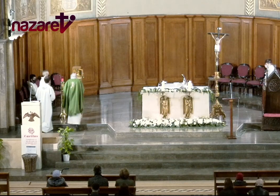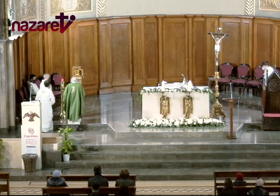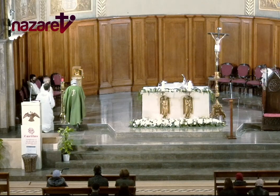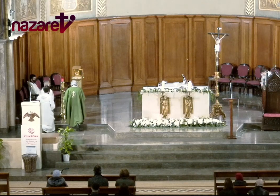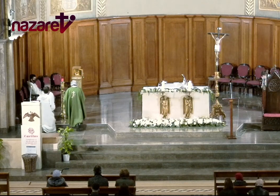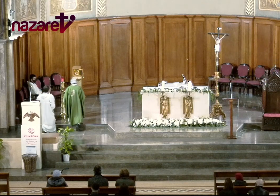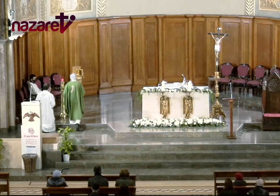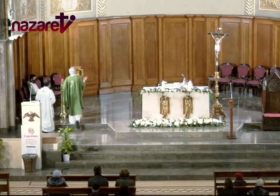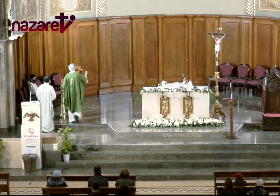y sus nidos